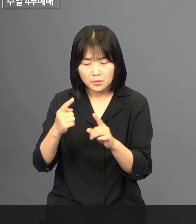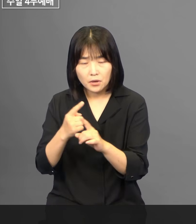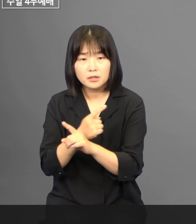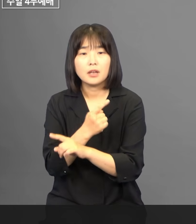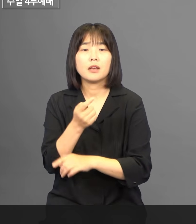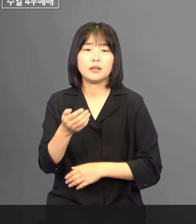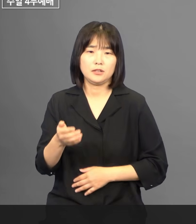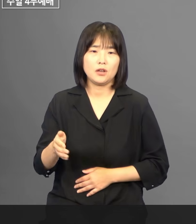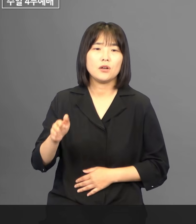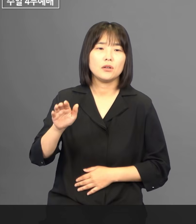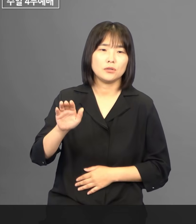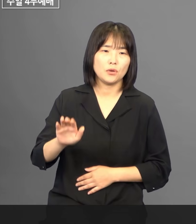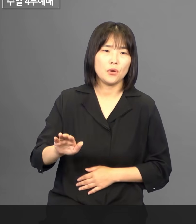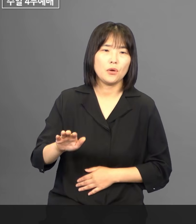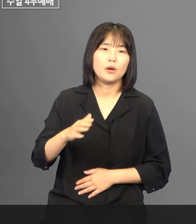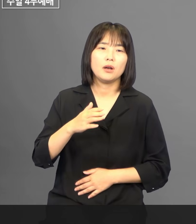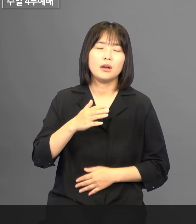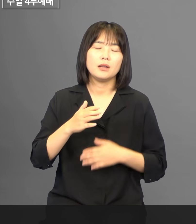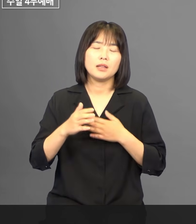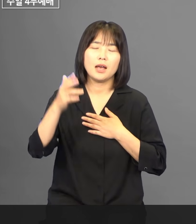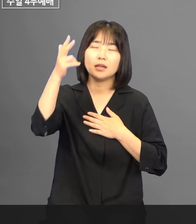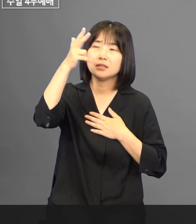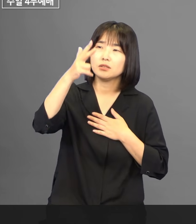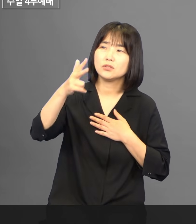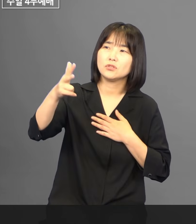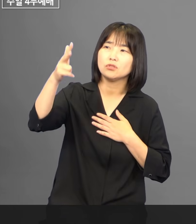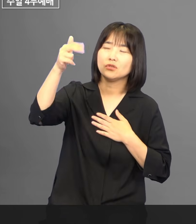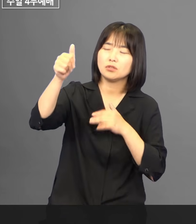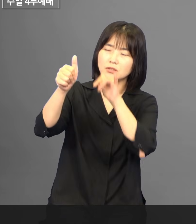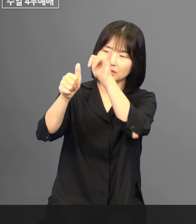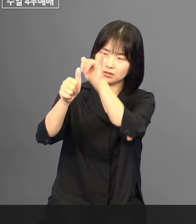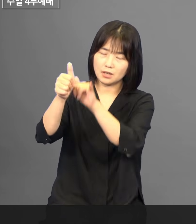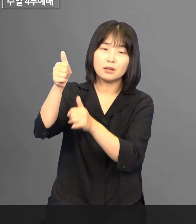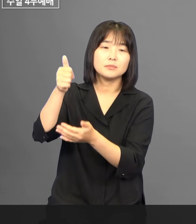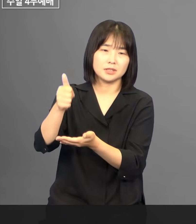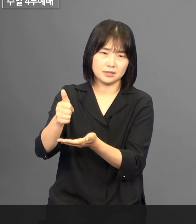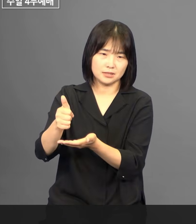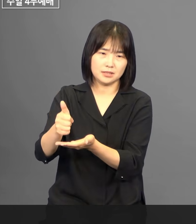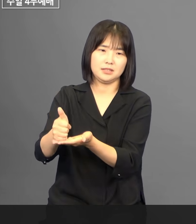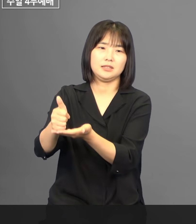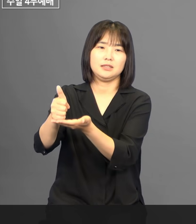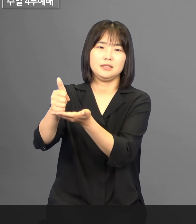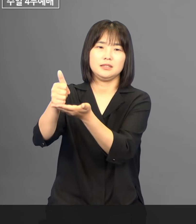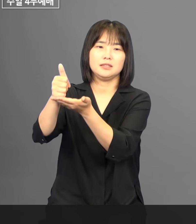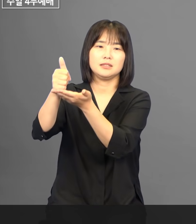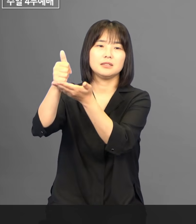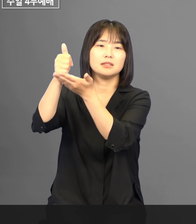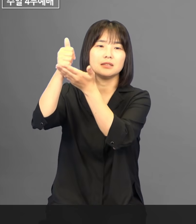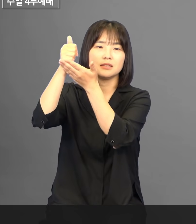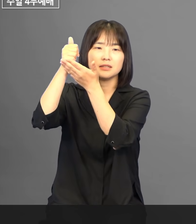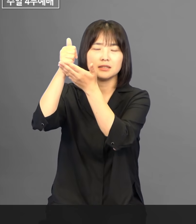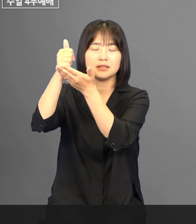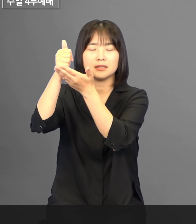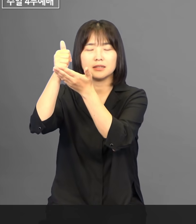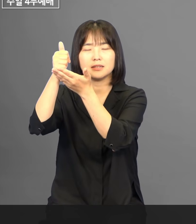사람들은 변하여도 나는 주를 섬기리.